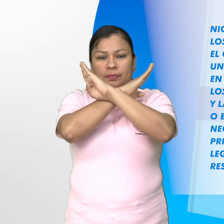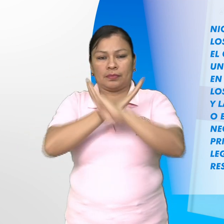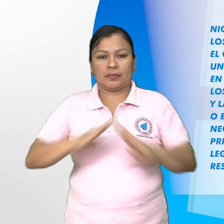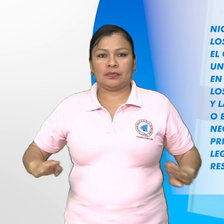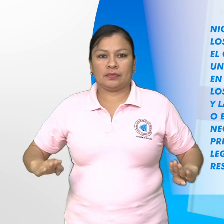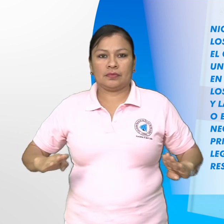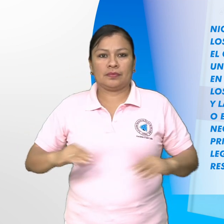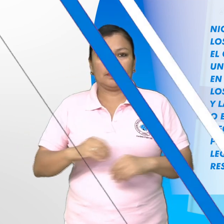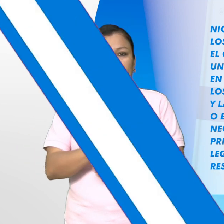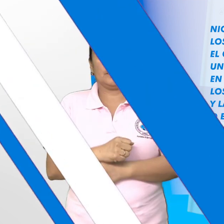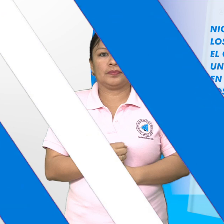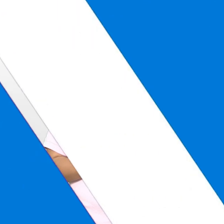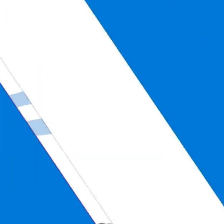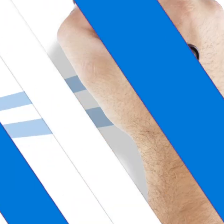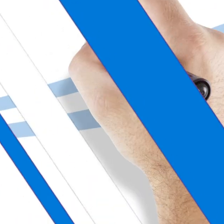¡Gracias!